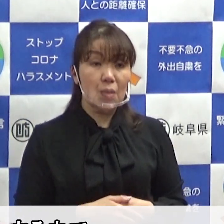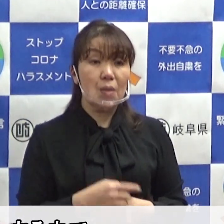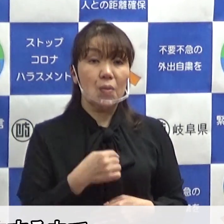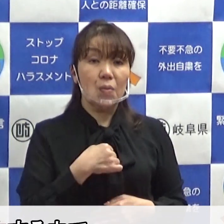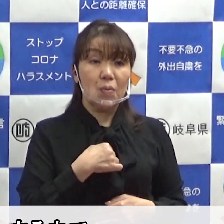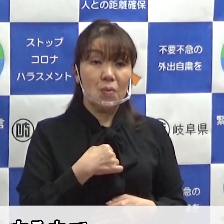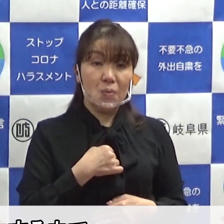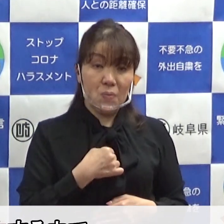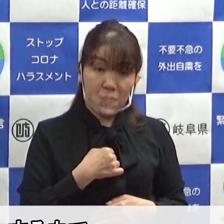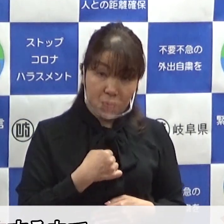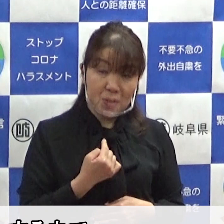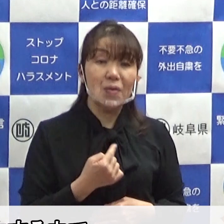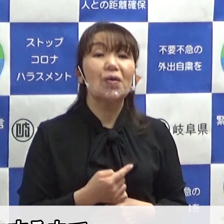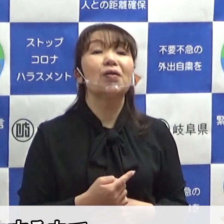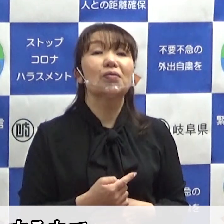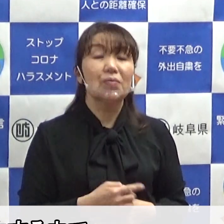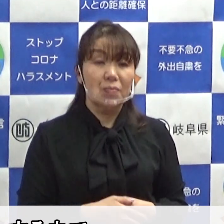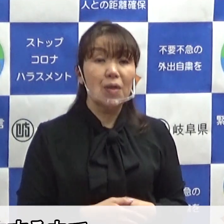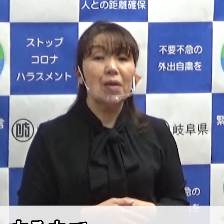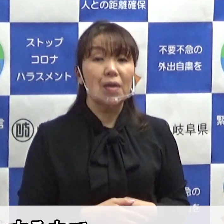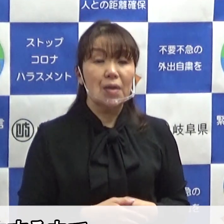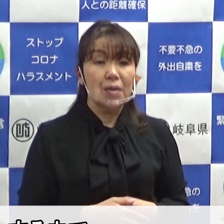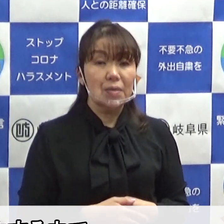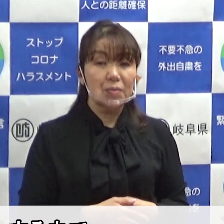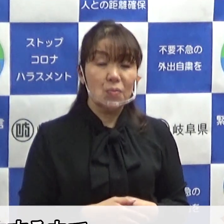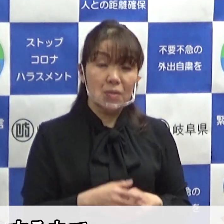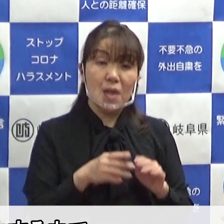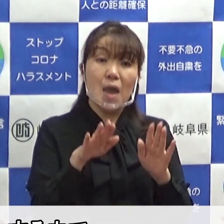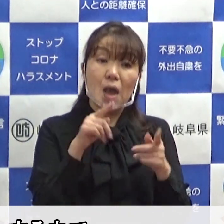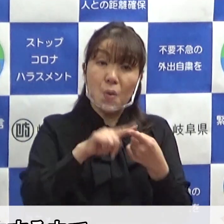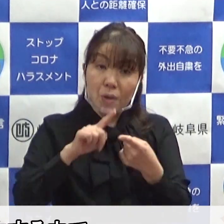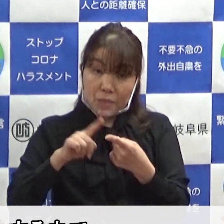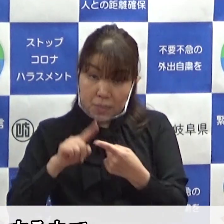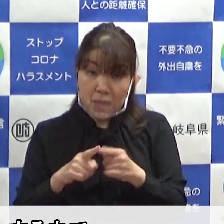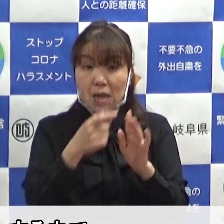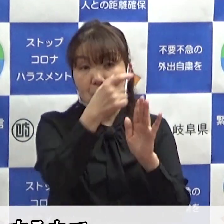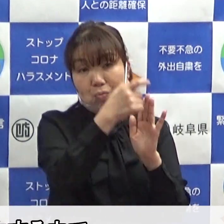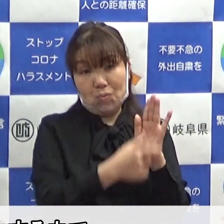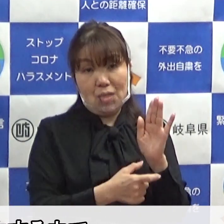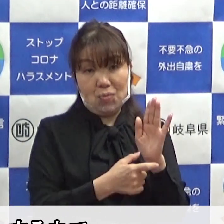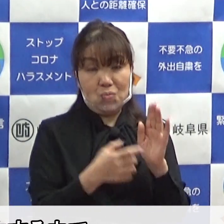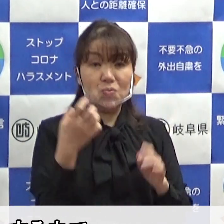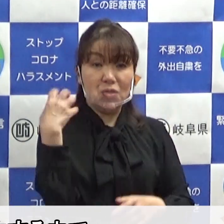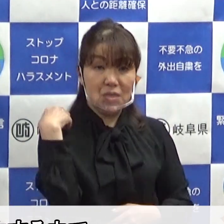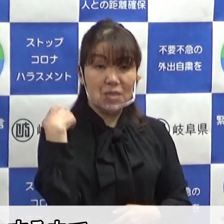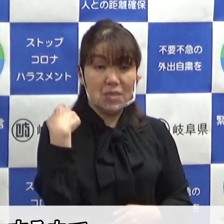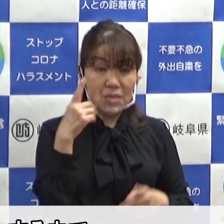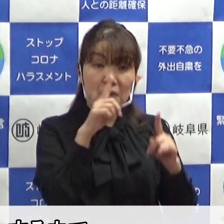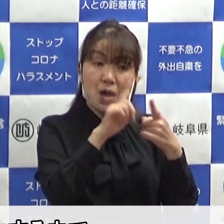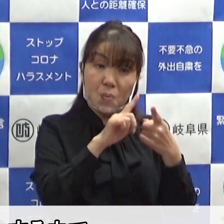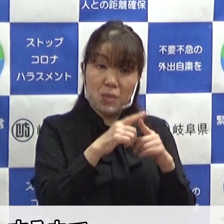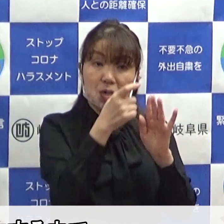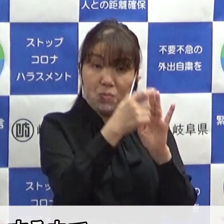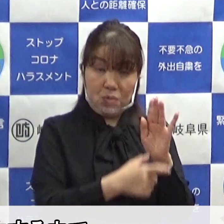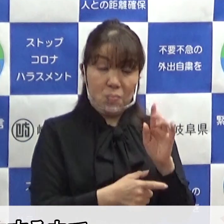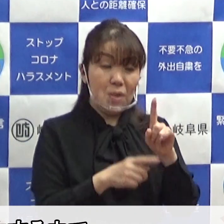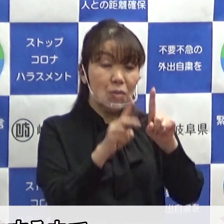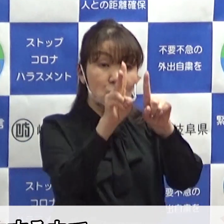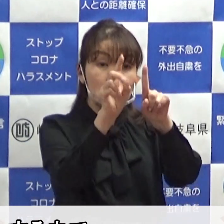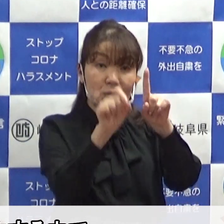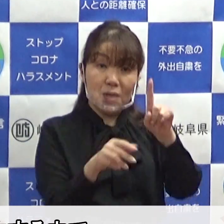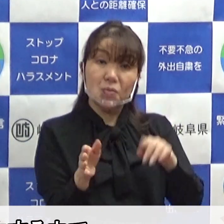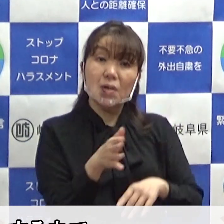私の任期が2月2日ということですから、それに合わせてたスケジュールだと思いますけども、12月あたりですね、特